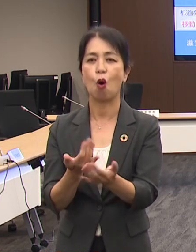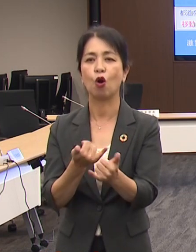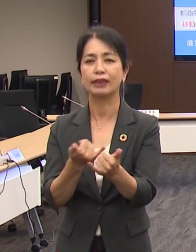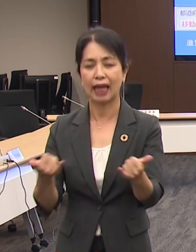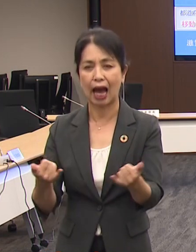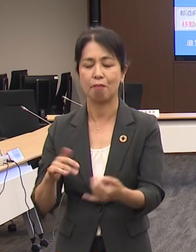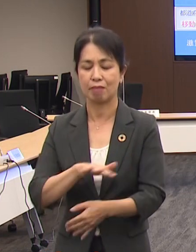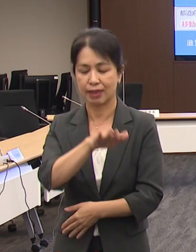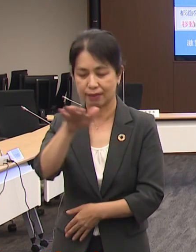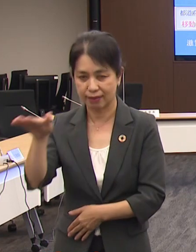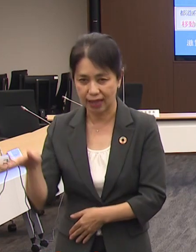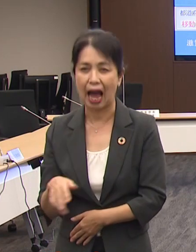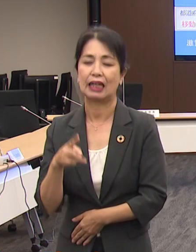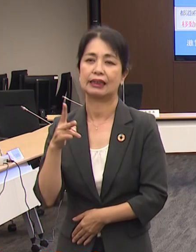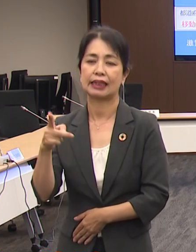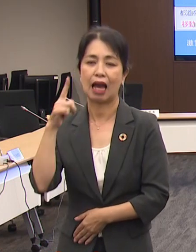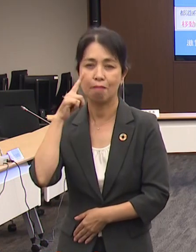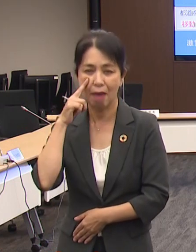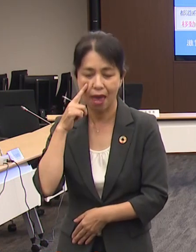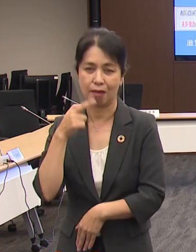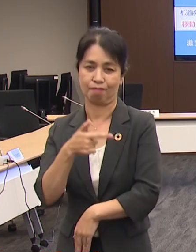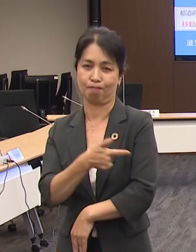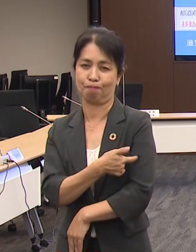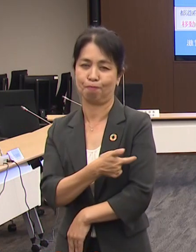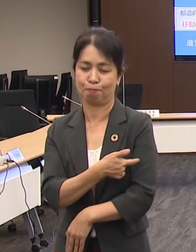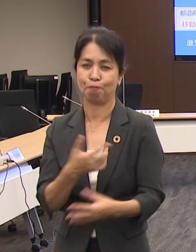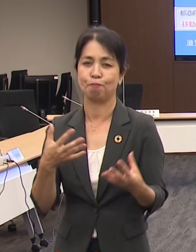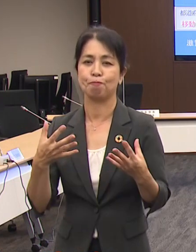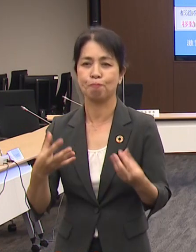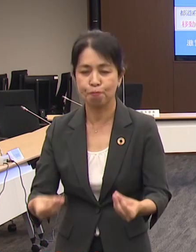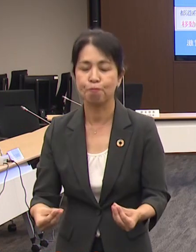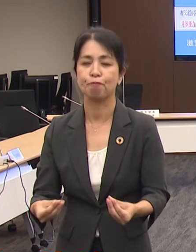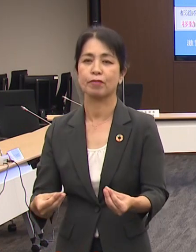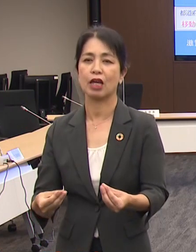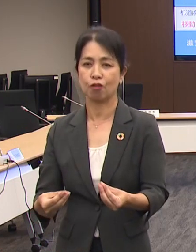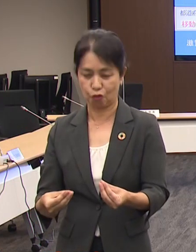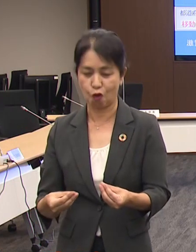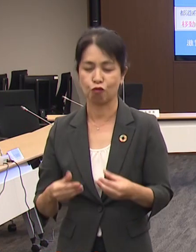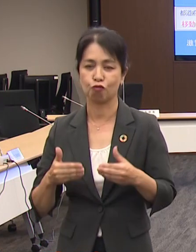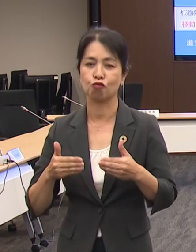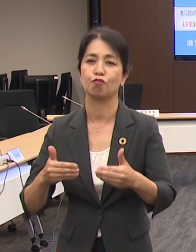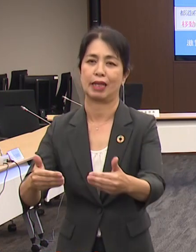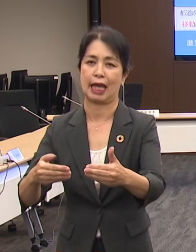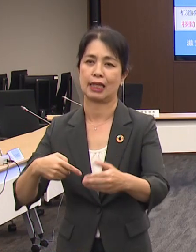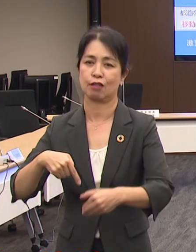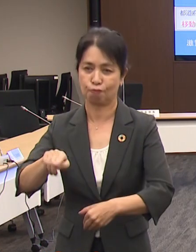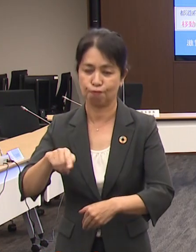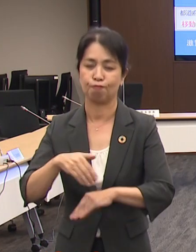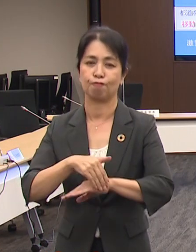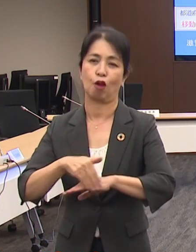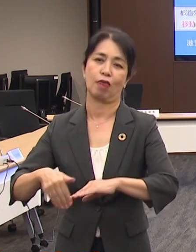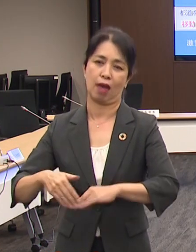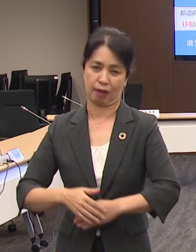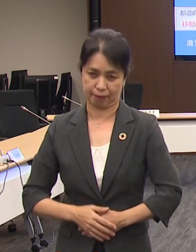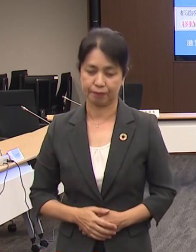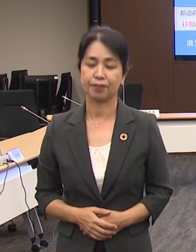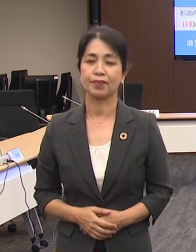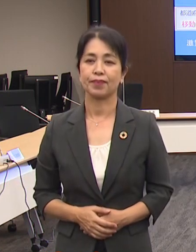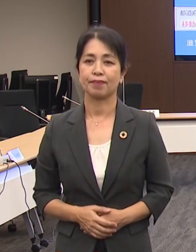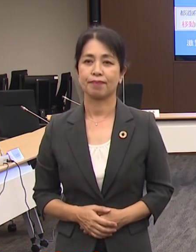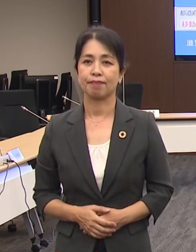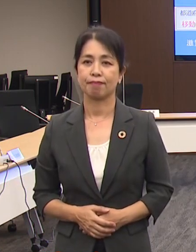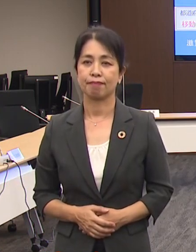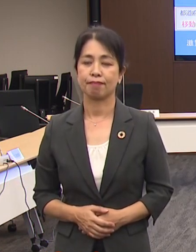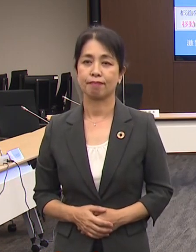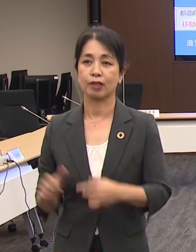に2回接種を終えられる、この取り組みをしっかりと進めてまいります。